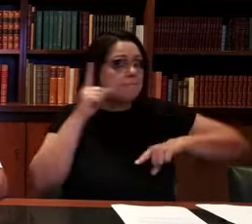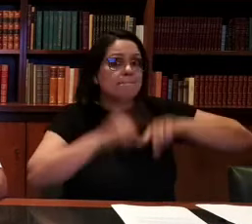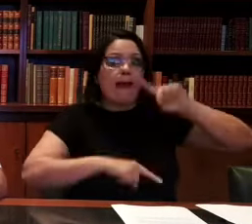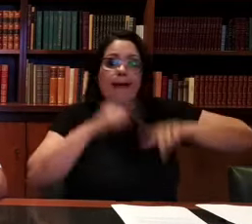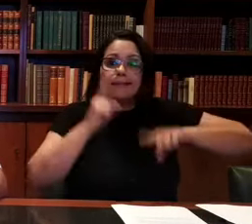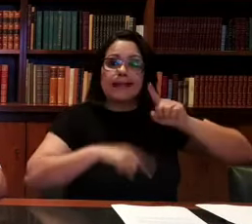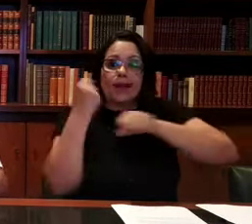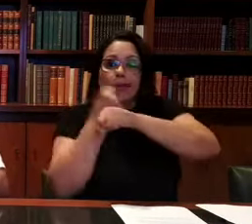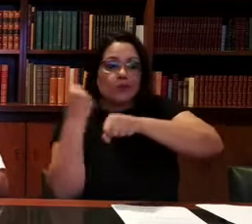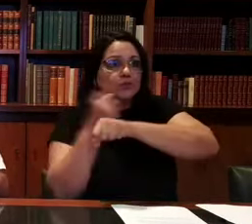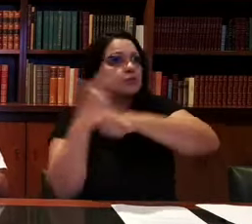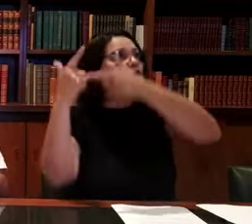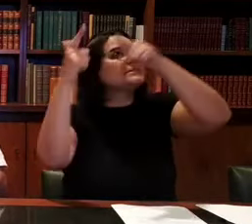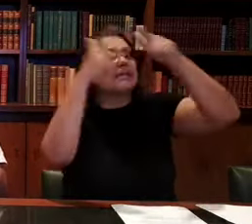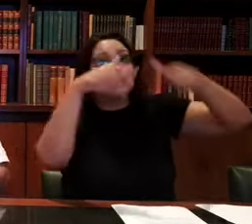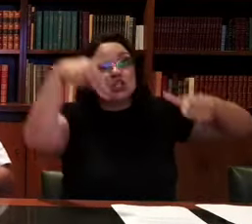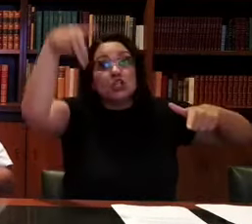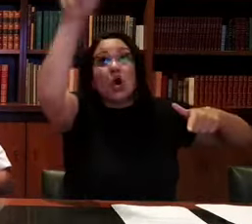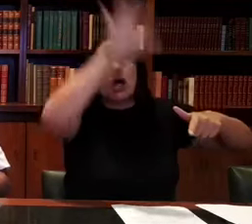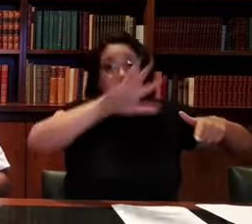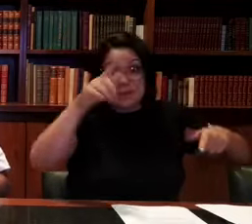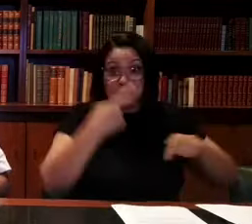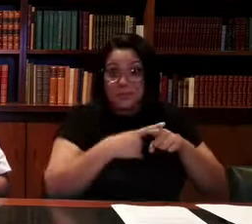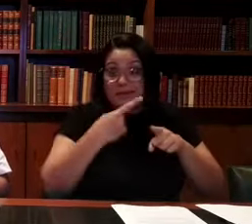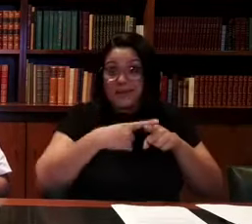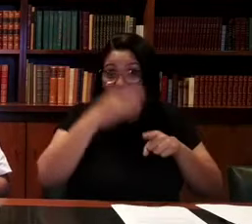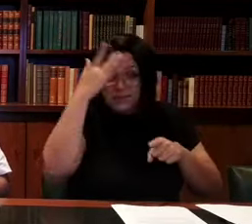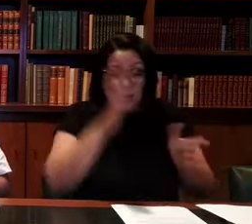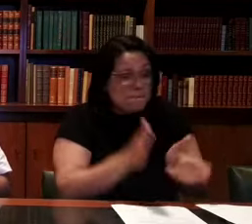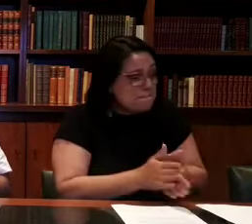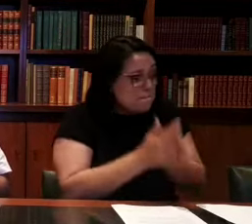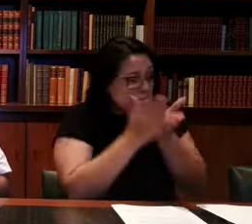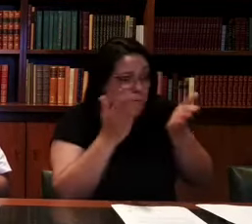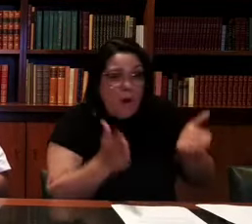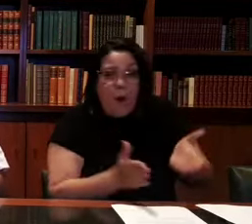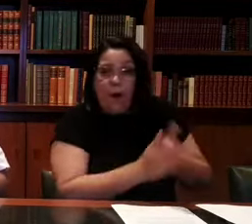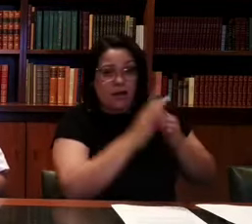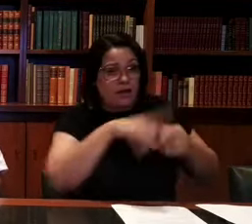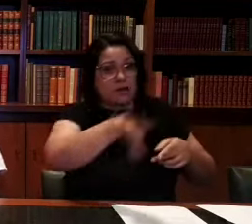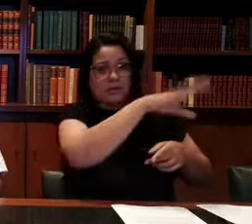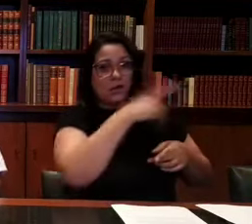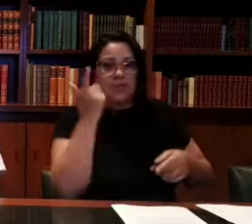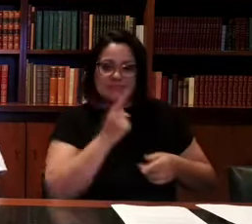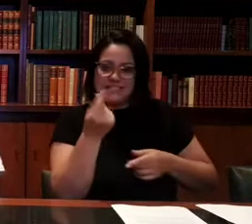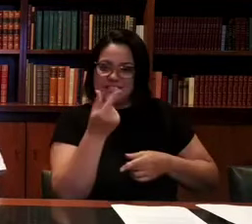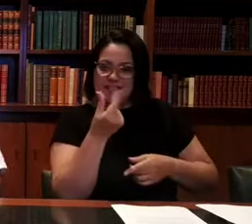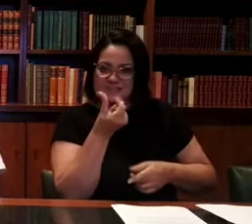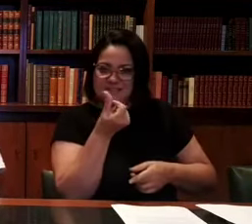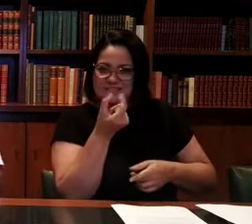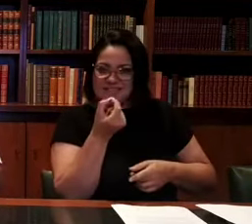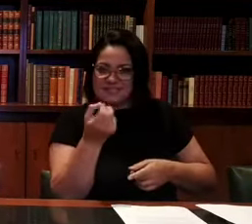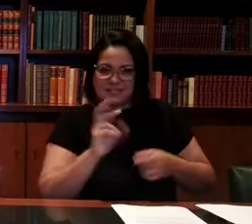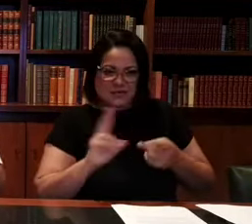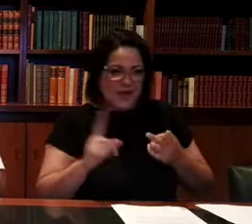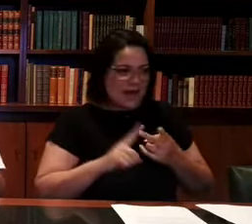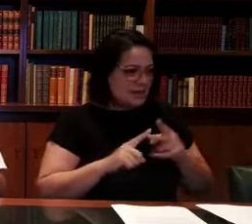material de construção no nordeste O que é só mais humilde com esse dinheiro que entrou tá a família entrou